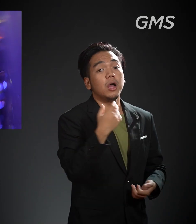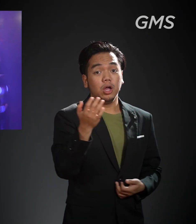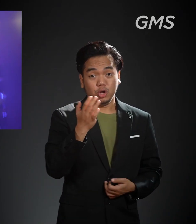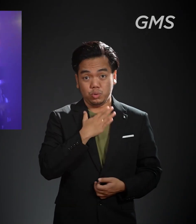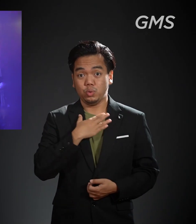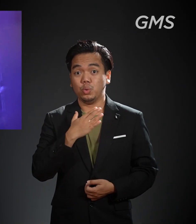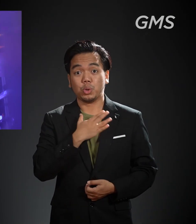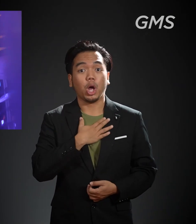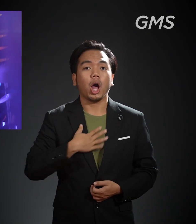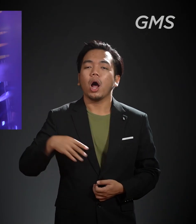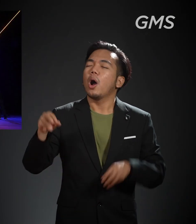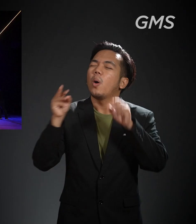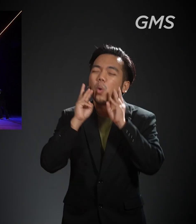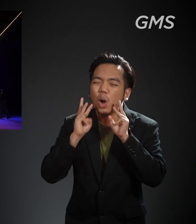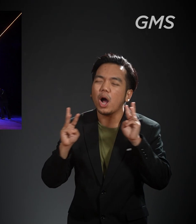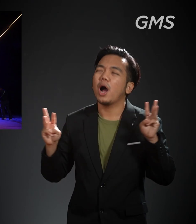Ku